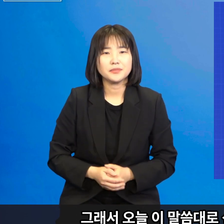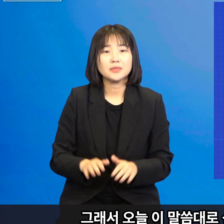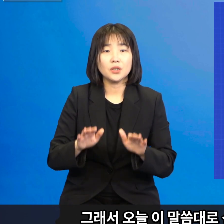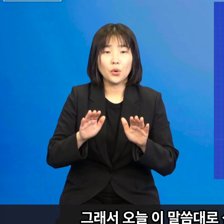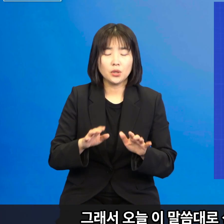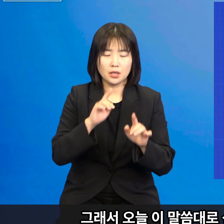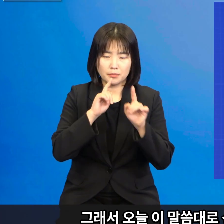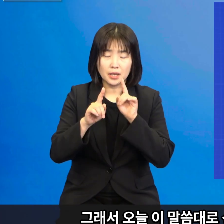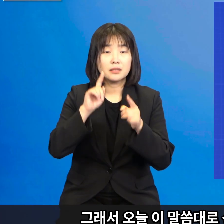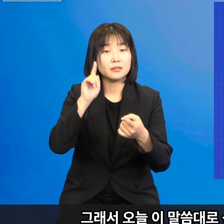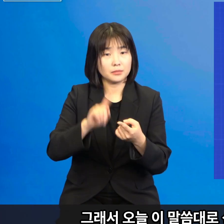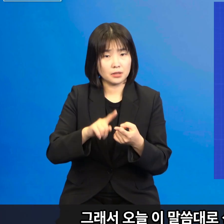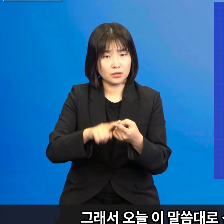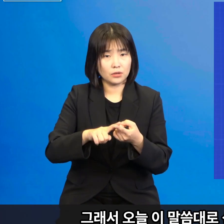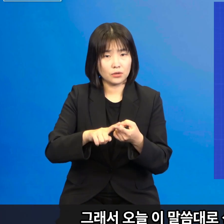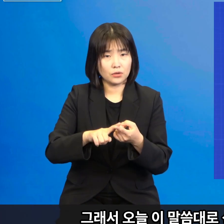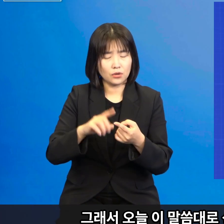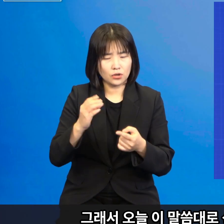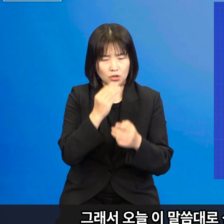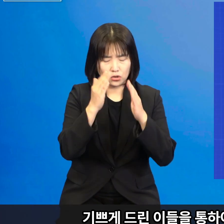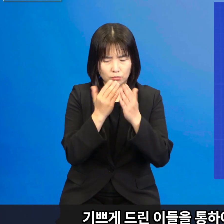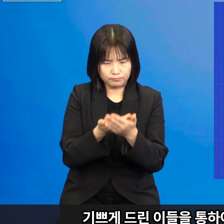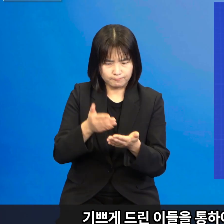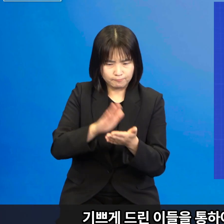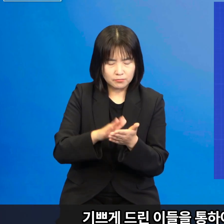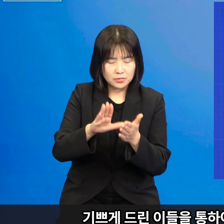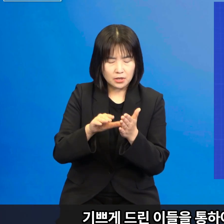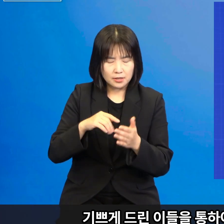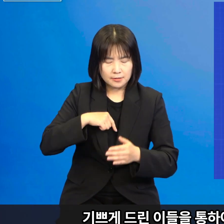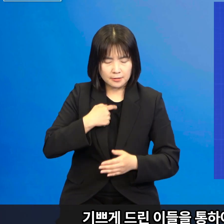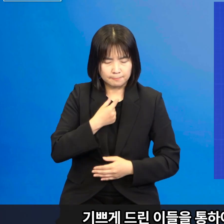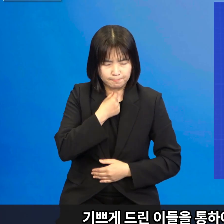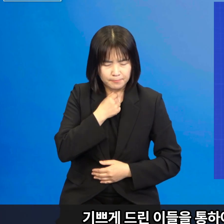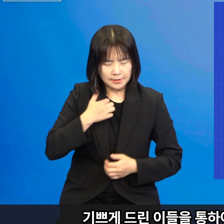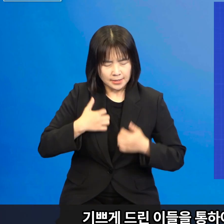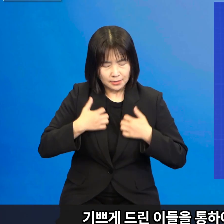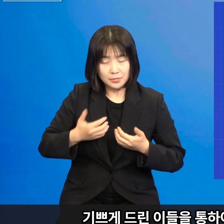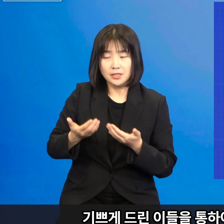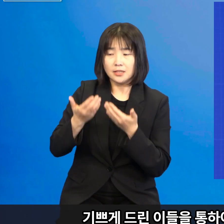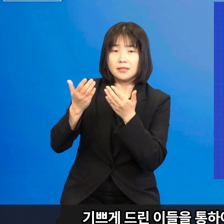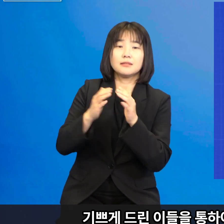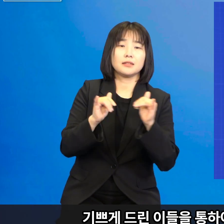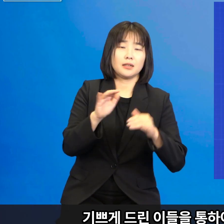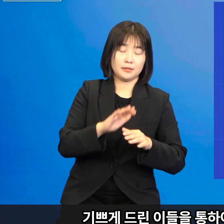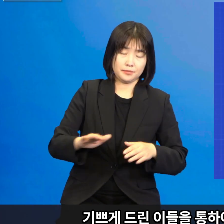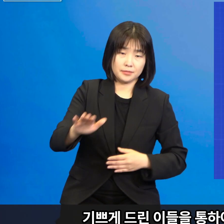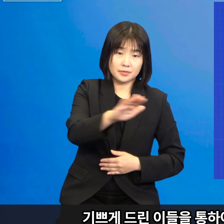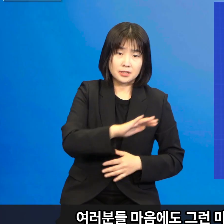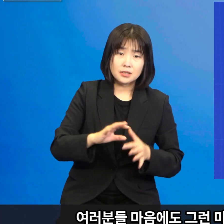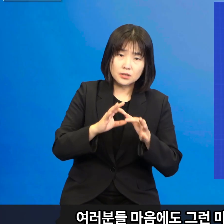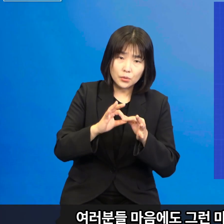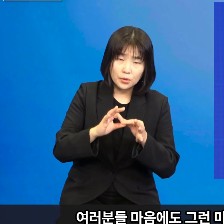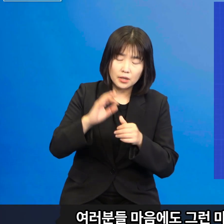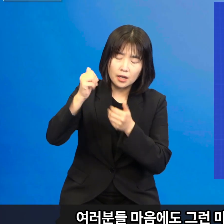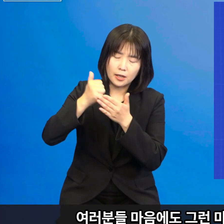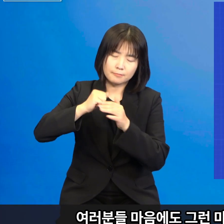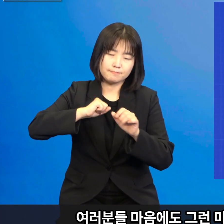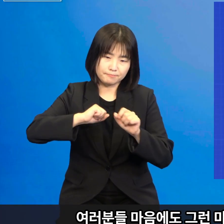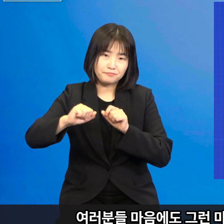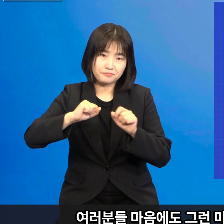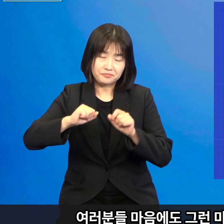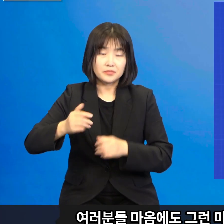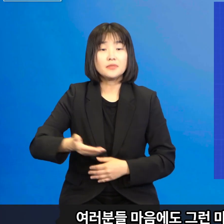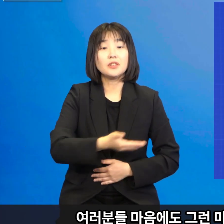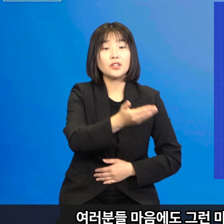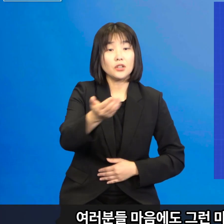이 말씀대로 성전을 보수할 때 자원하여 기쁘게 드린 이들을 통하여 하나님이 일을 행하실 텐데, 여러분들 마음에도